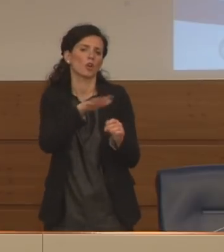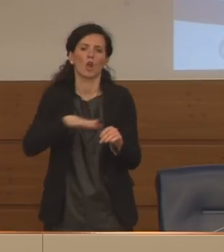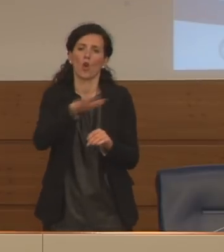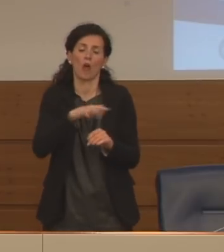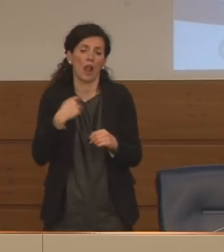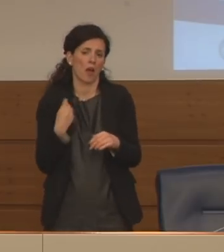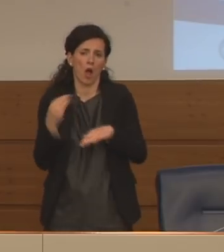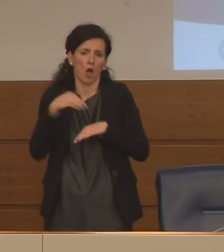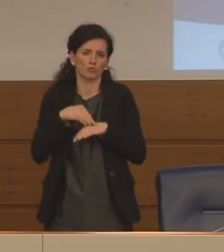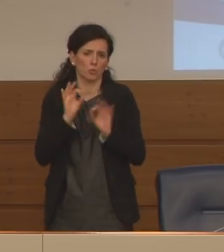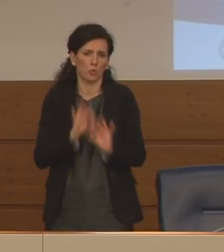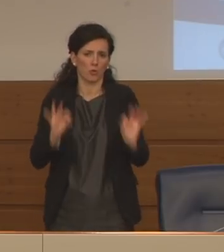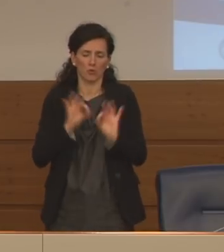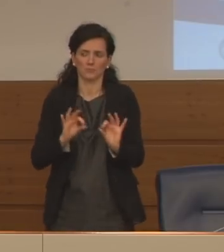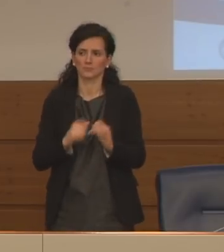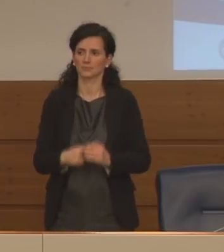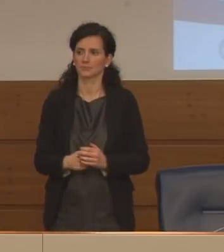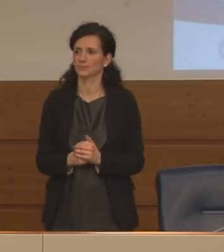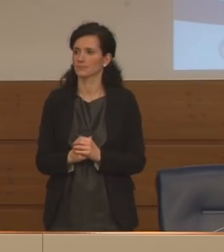da aggiungere